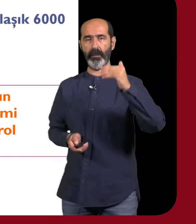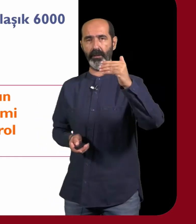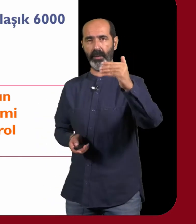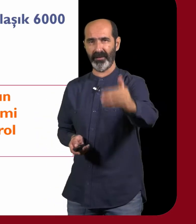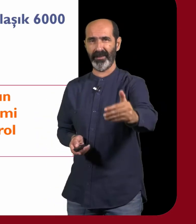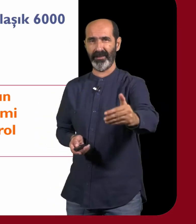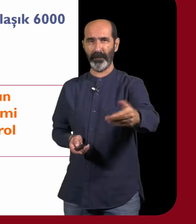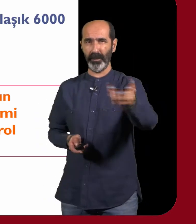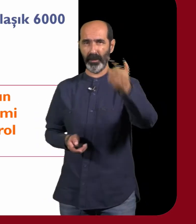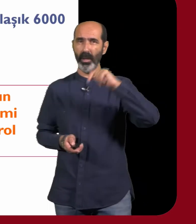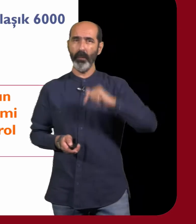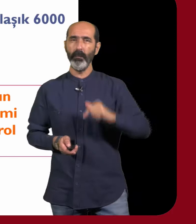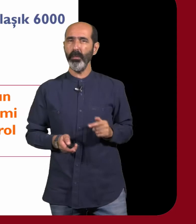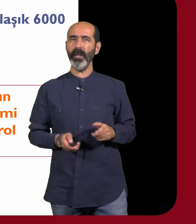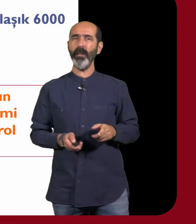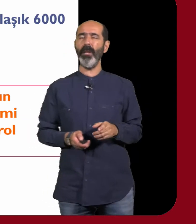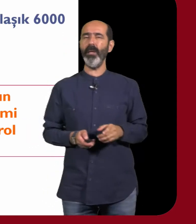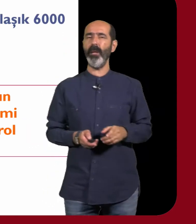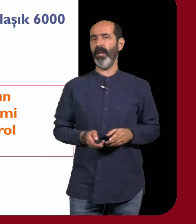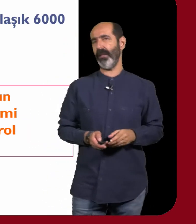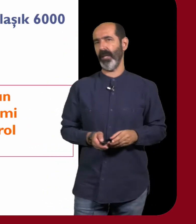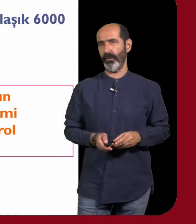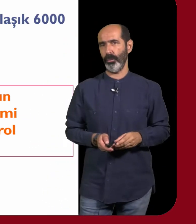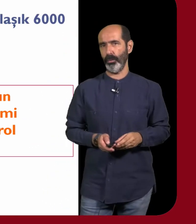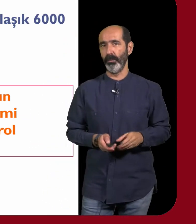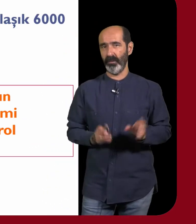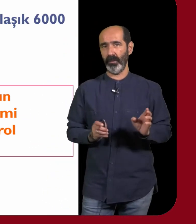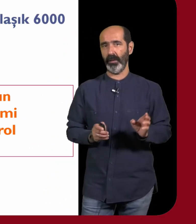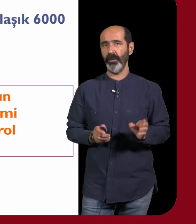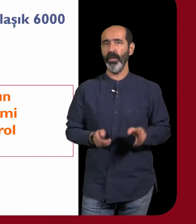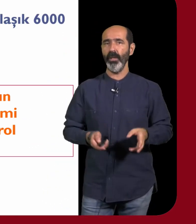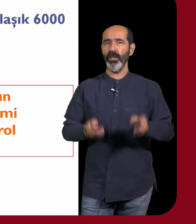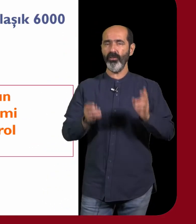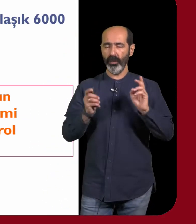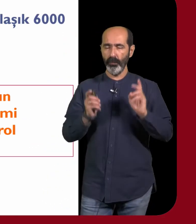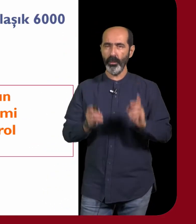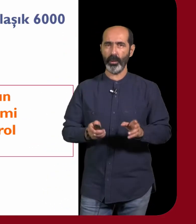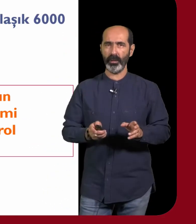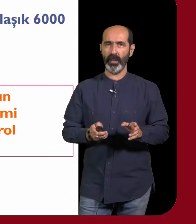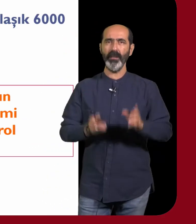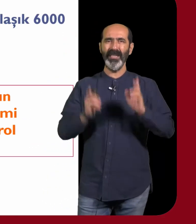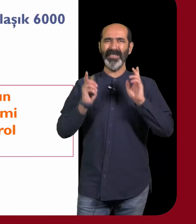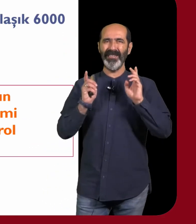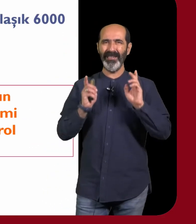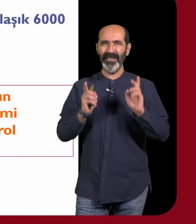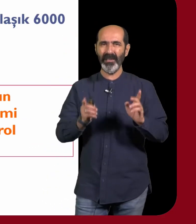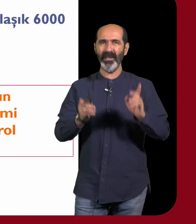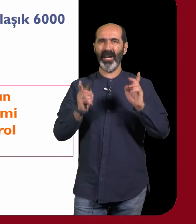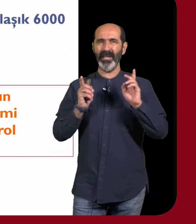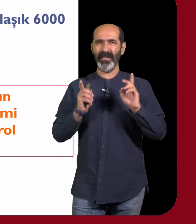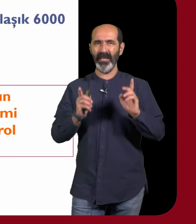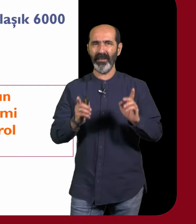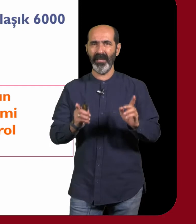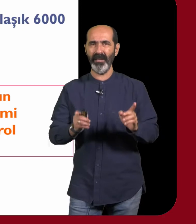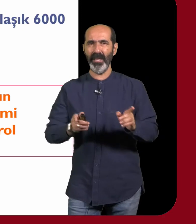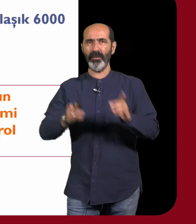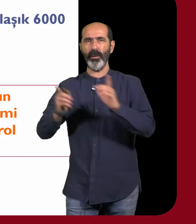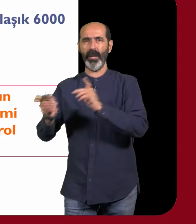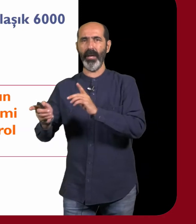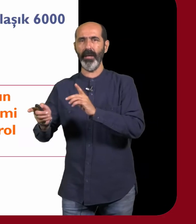yapılır Ne zaman hasat yapılır Bunları belirlemeleri gerekiyordu mısırlar İşte bu noktadan Nil'in